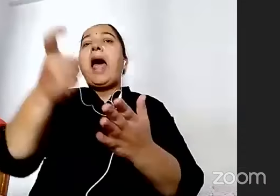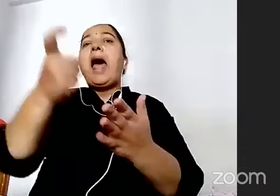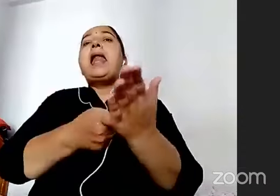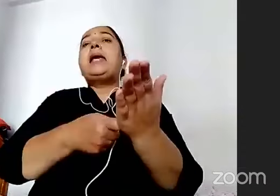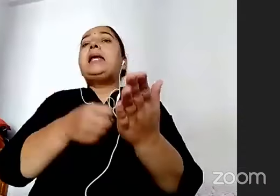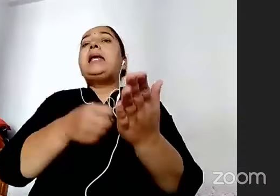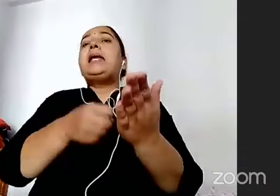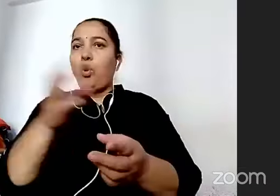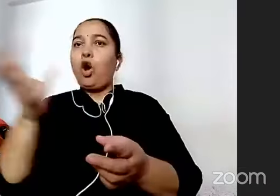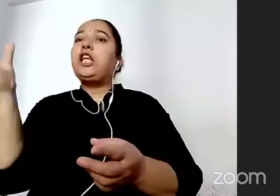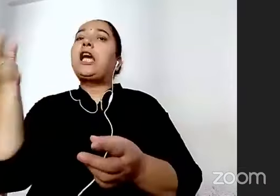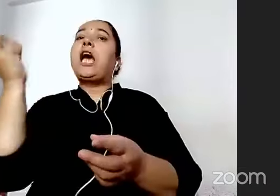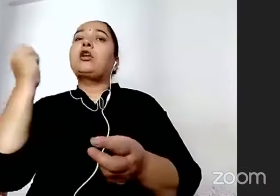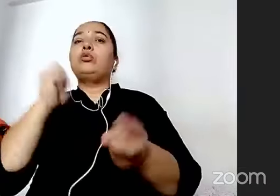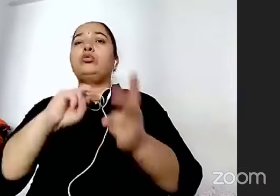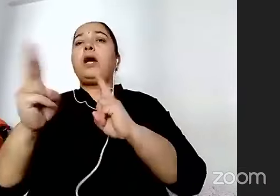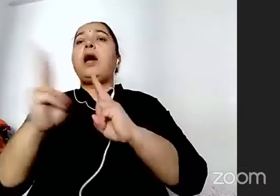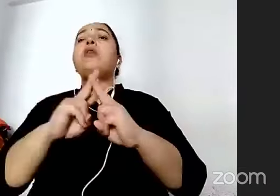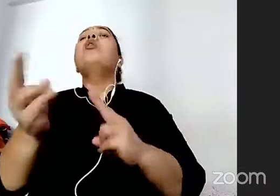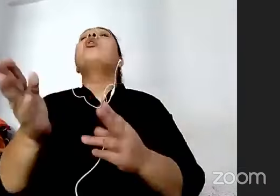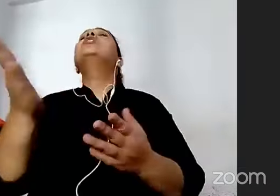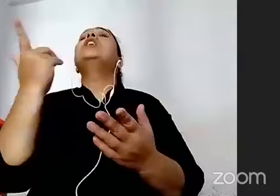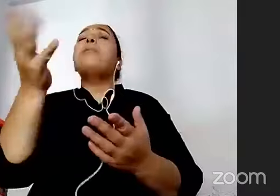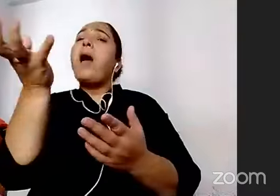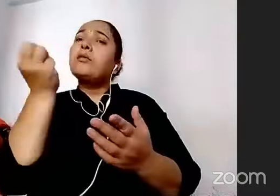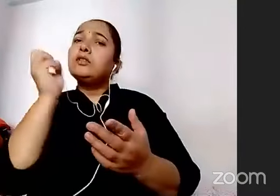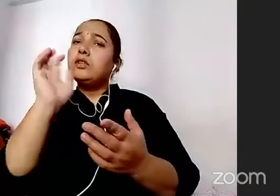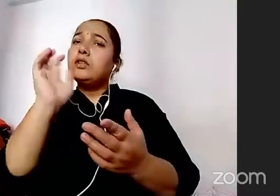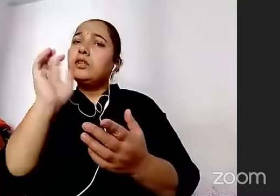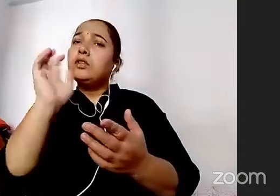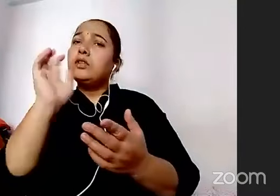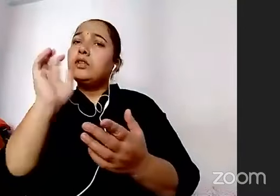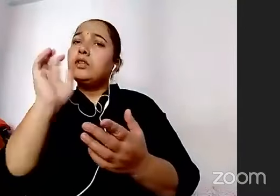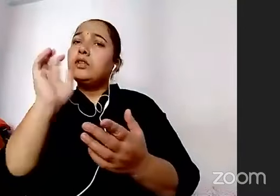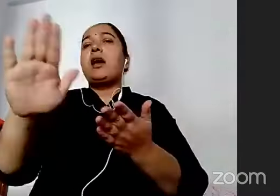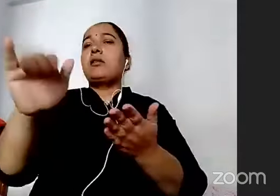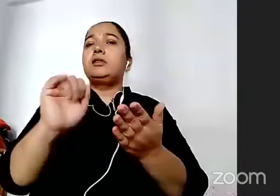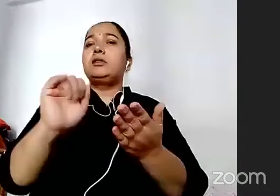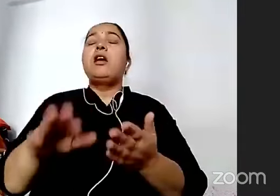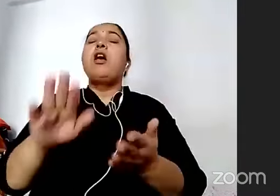छ भन्ने कुरा चाहिँ क्लियरली आएछ। थ्याङ्क यू निर्मला दी। अब चाहिँ म